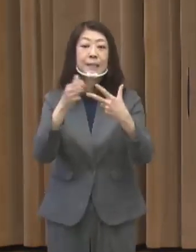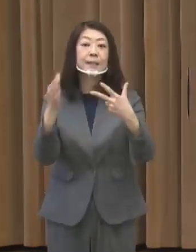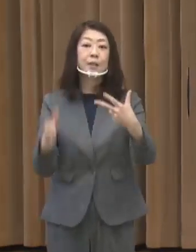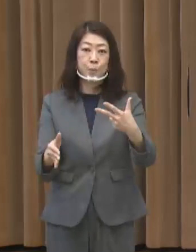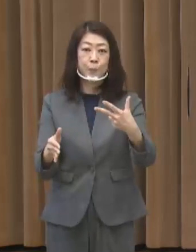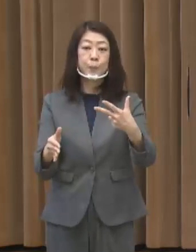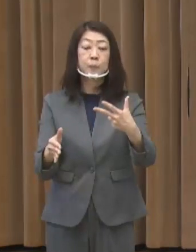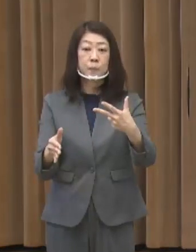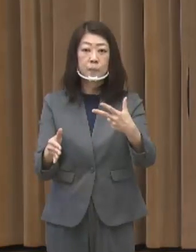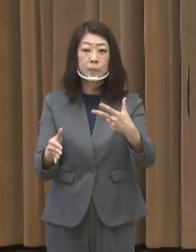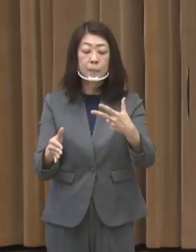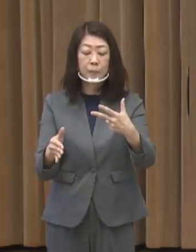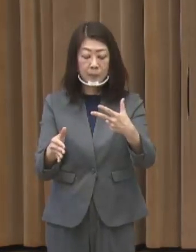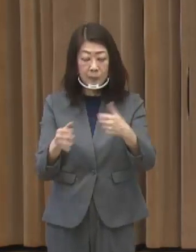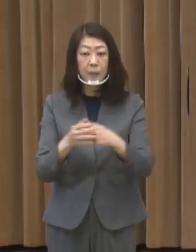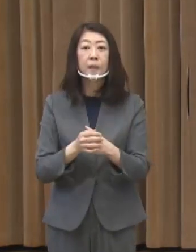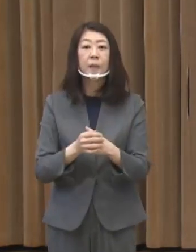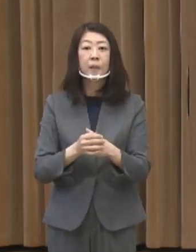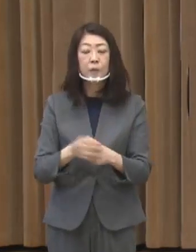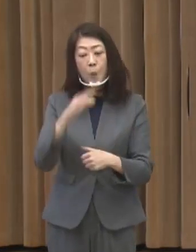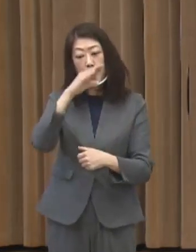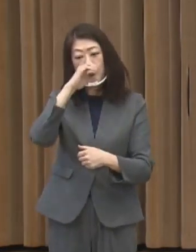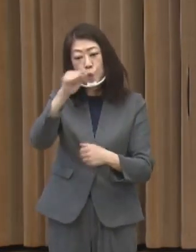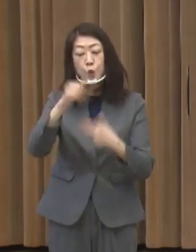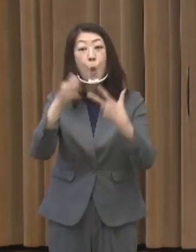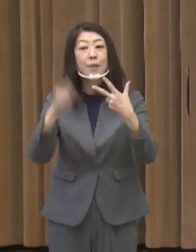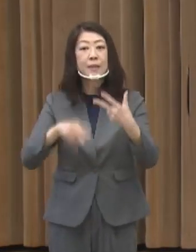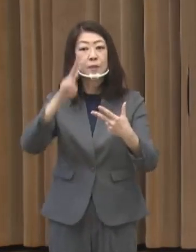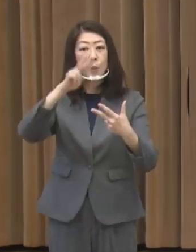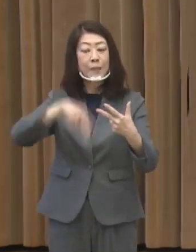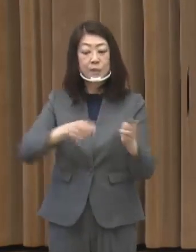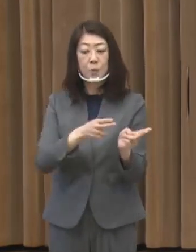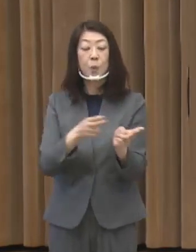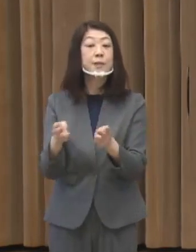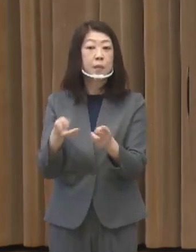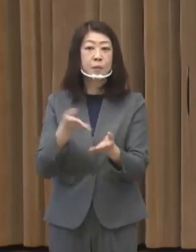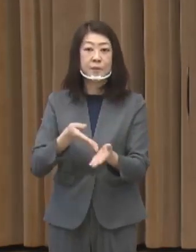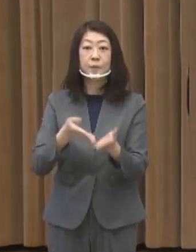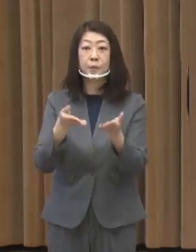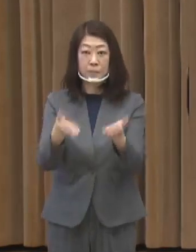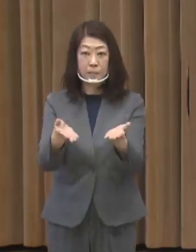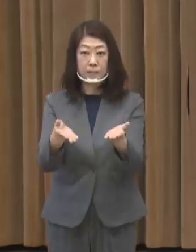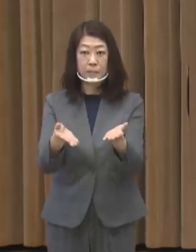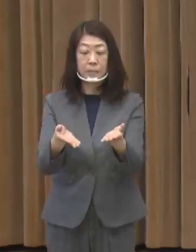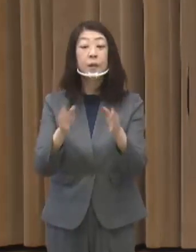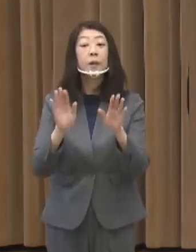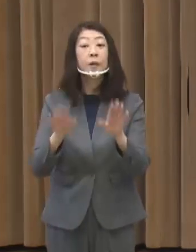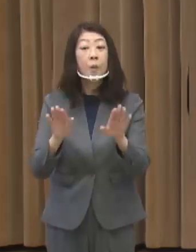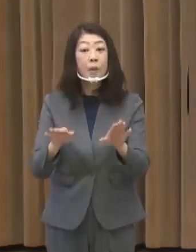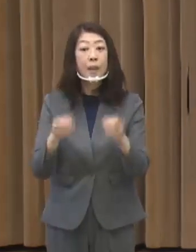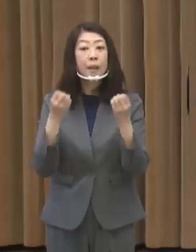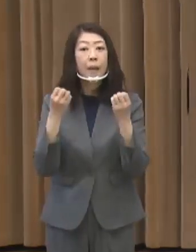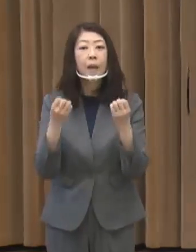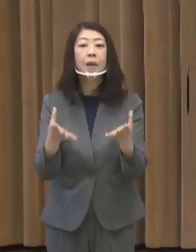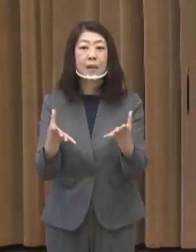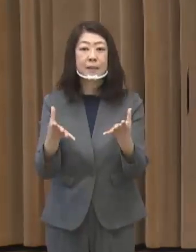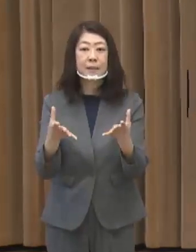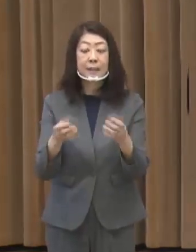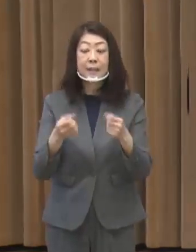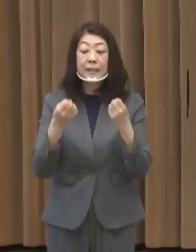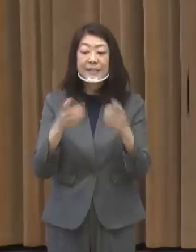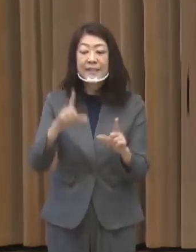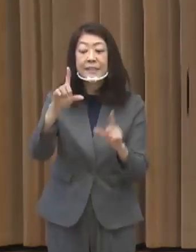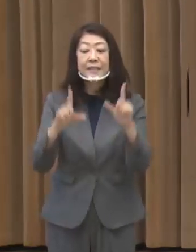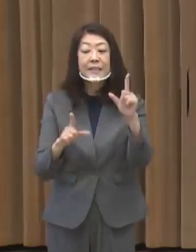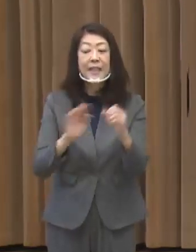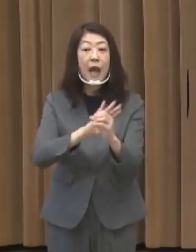対策、有料施設認証制度についてご説明いたします。今般、新たに高齢者入所施設の新型コロ